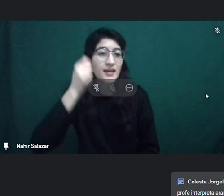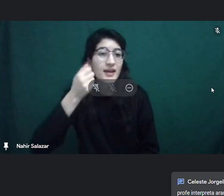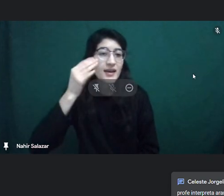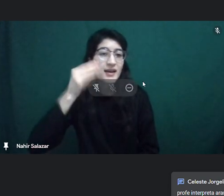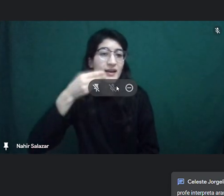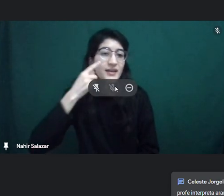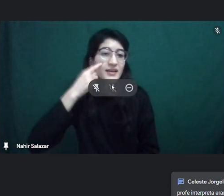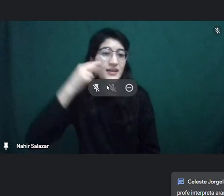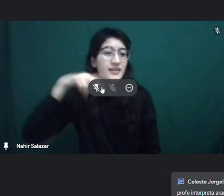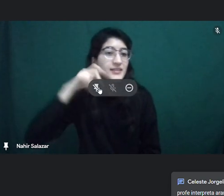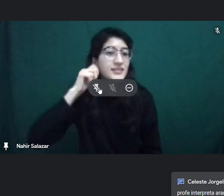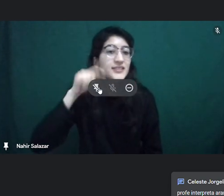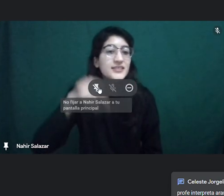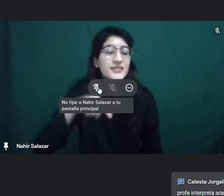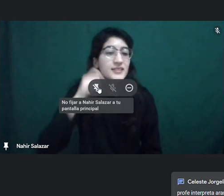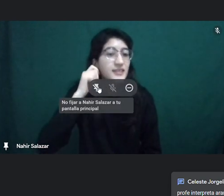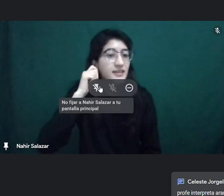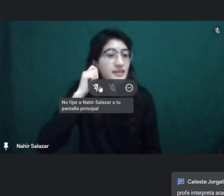ver.